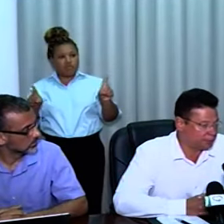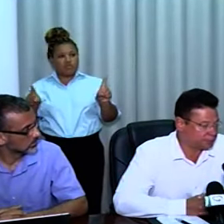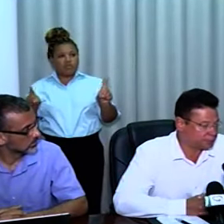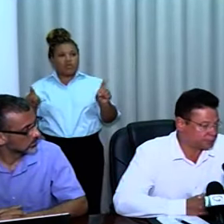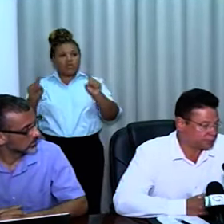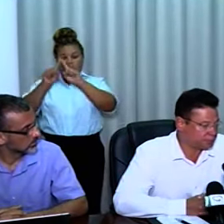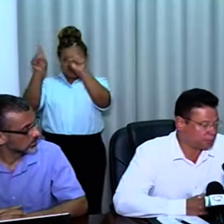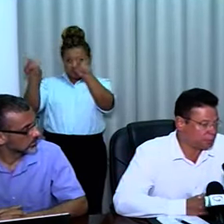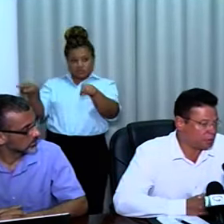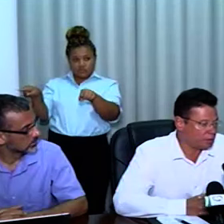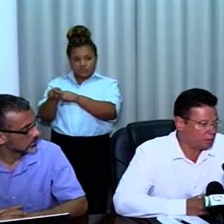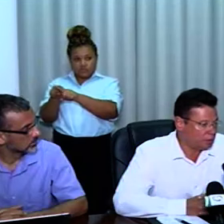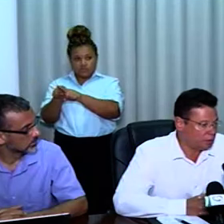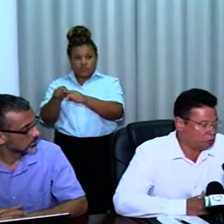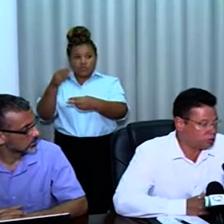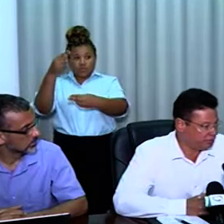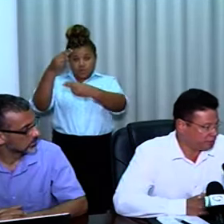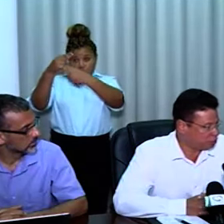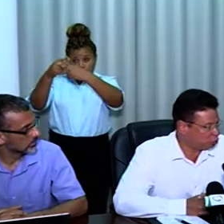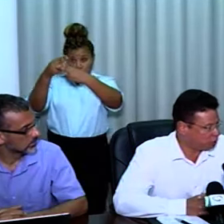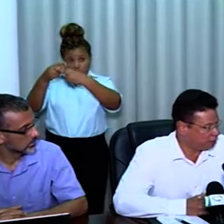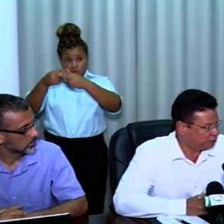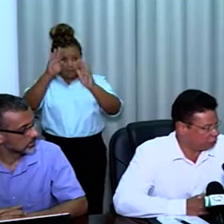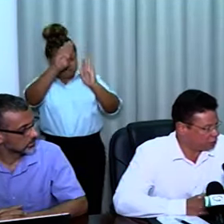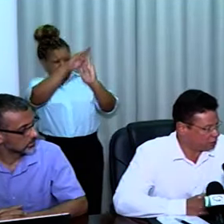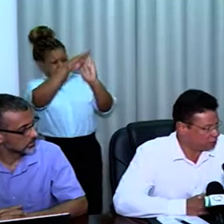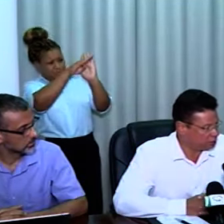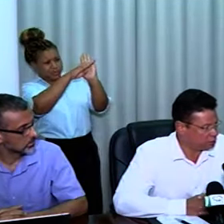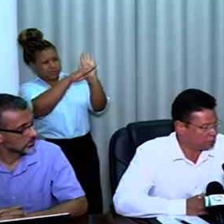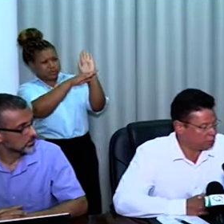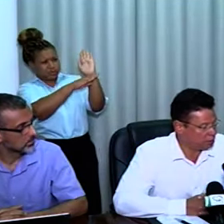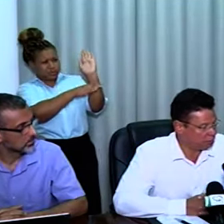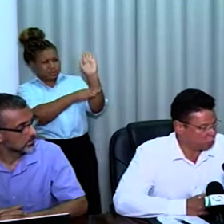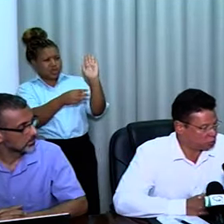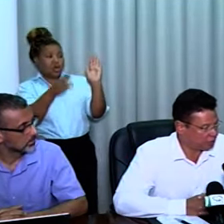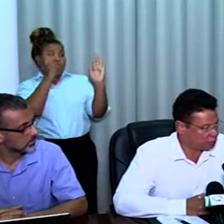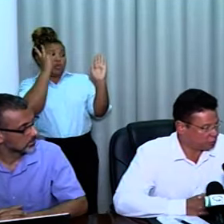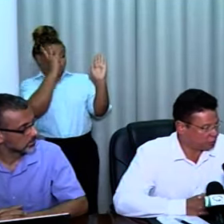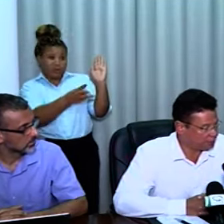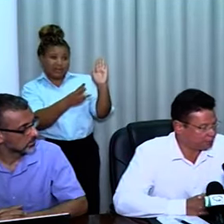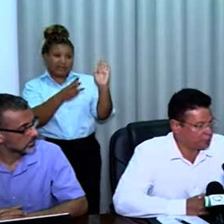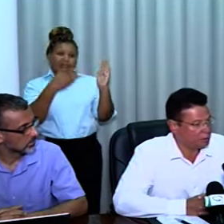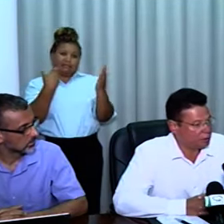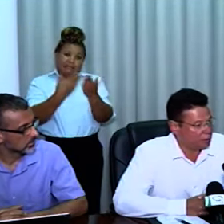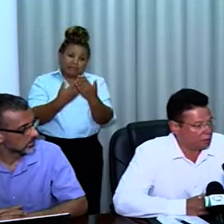lockdown. Nous surveillons aussi tout le temps renforcé, le bon port of entry,